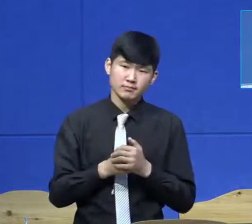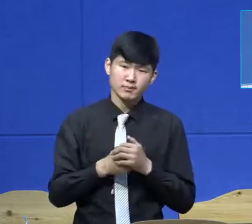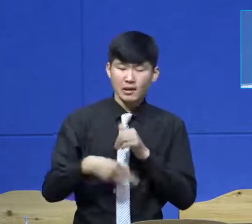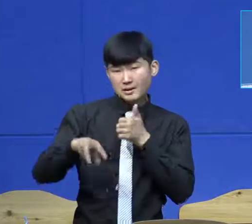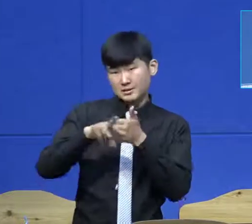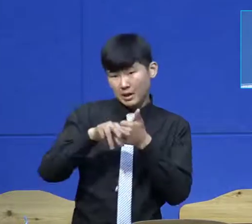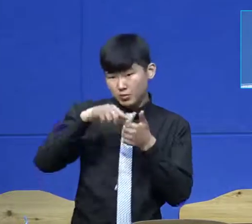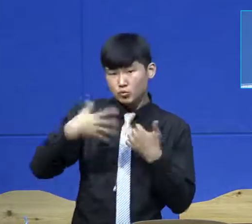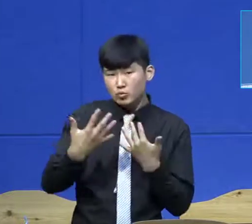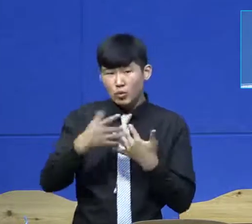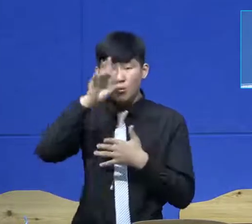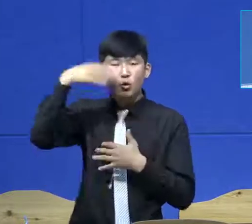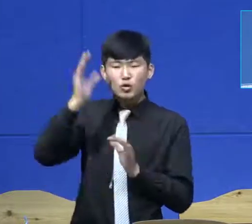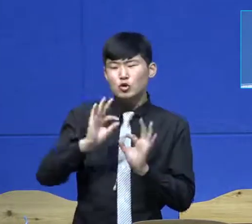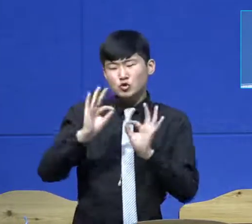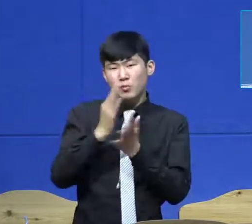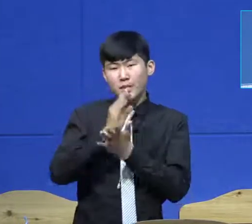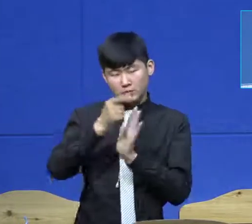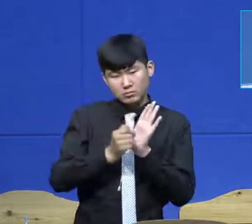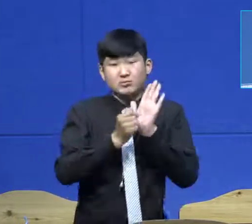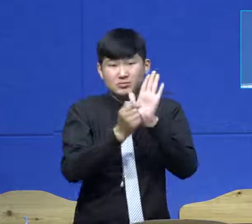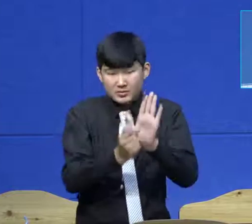Сайн мэдээнд Бурхны зүйт байдал илэрхийлэгдэж